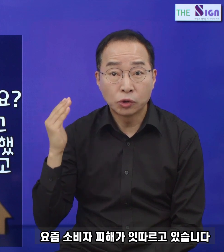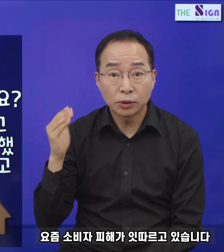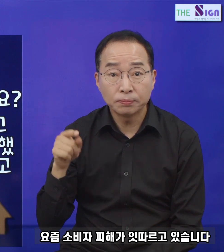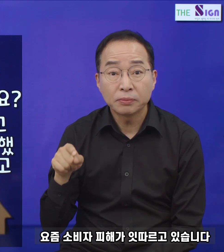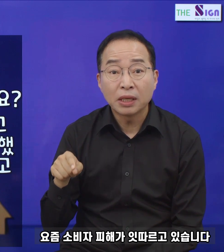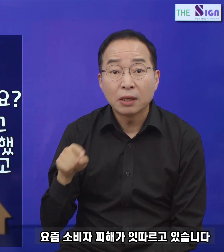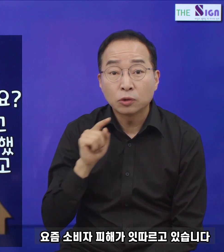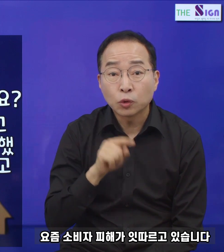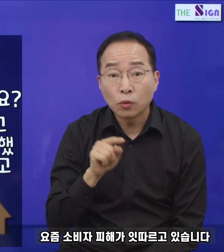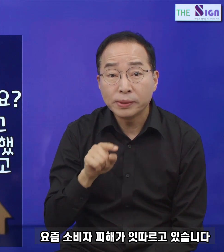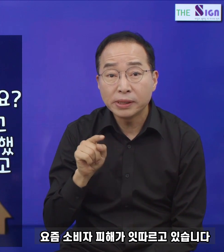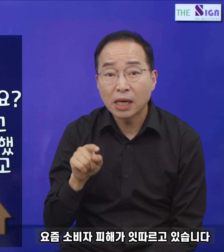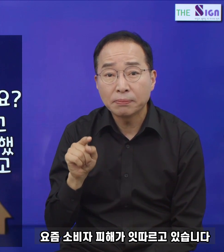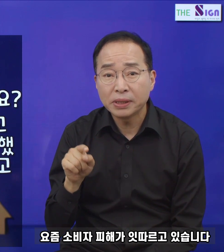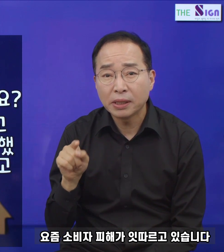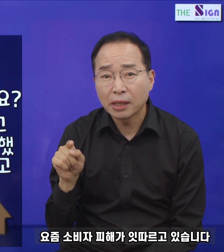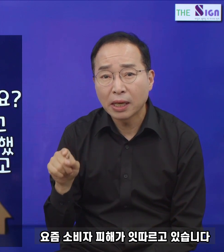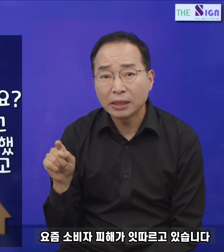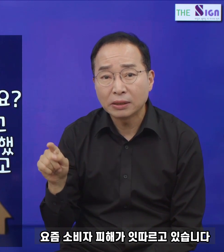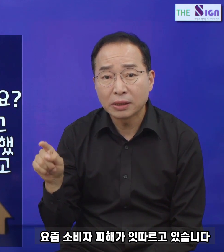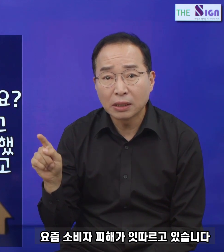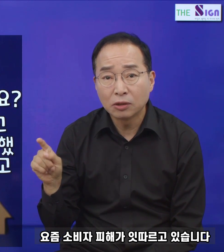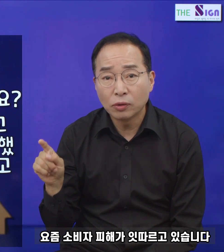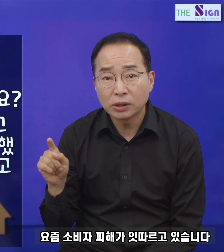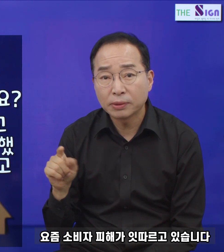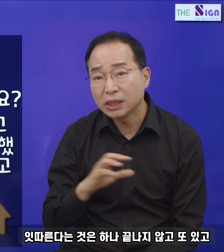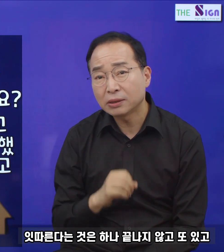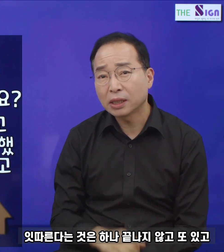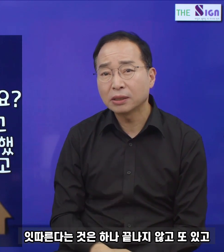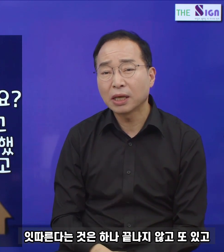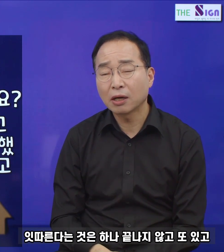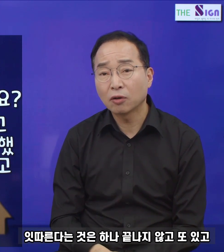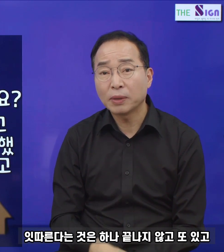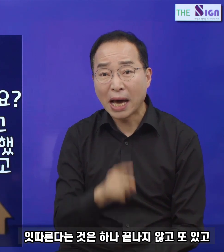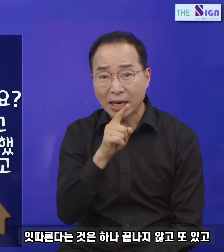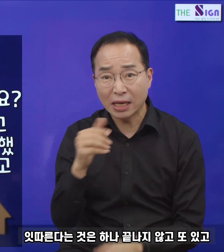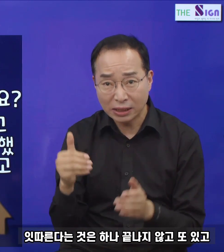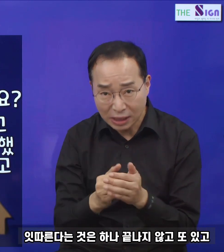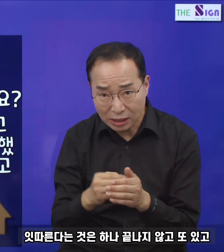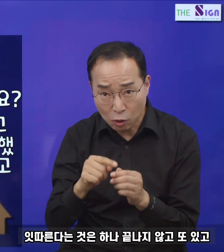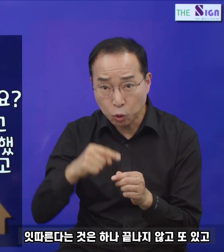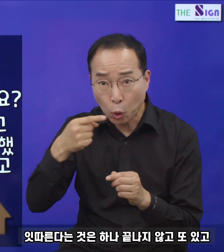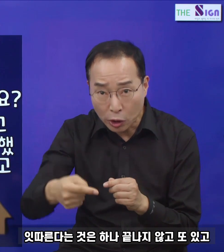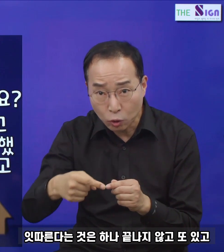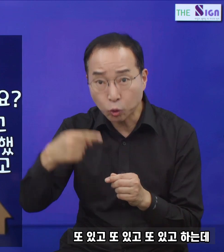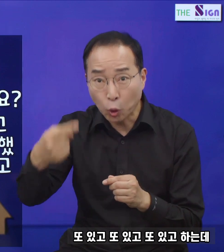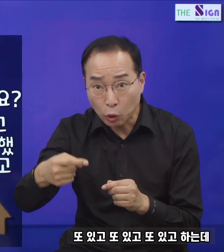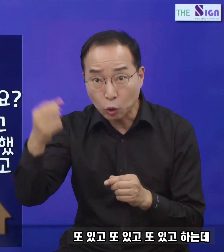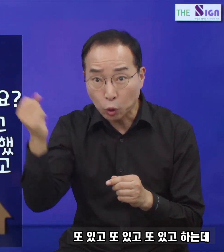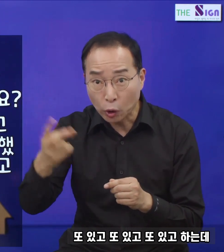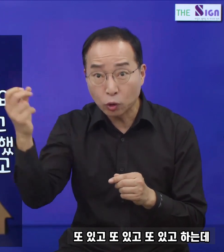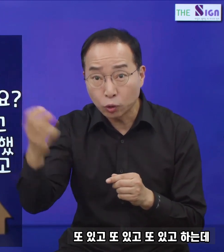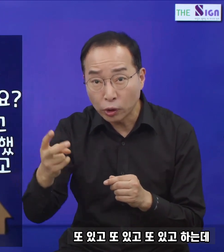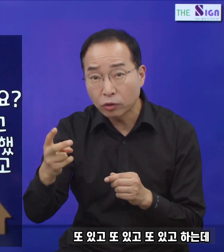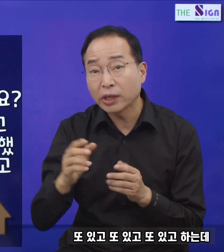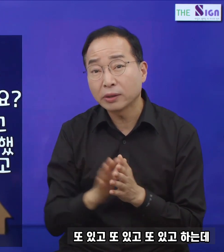요즘 소비자 피해가 잇따르고 있습니다. 잇따른다는 건 하나 끝나지 않고 또 있고 또 있고 또 있고 또 있고